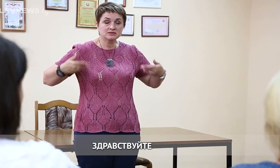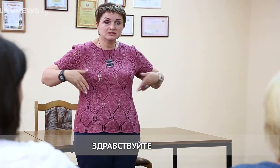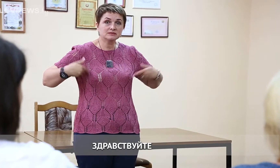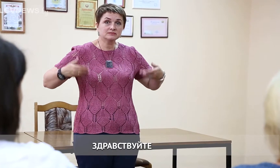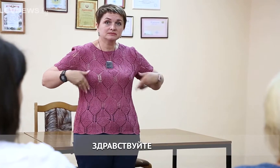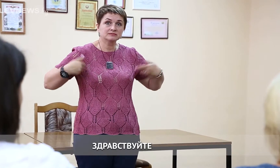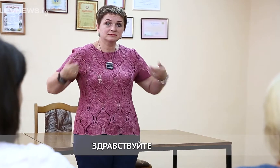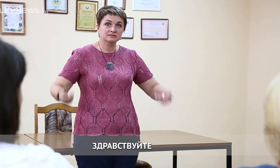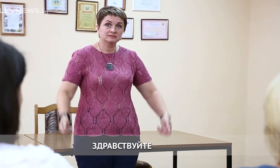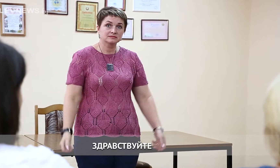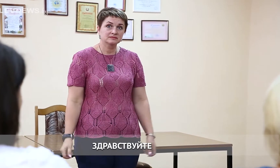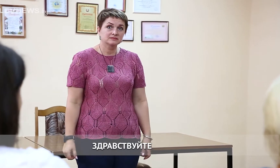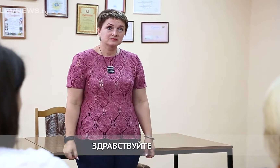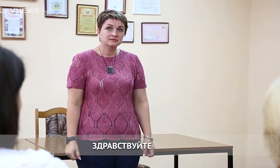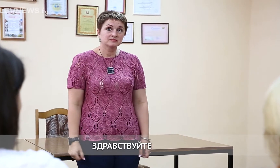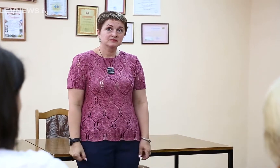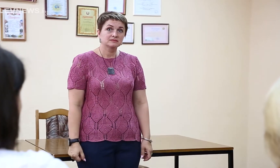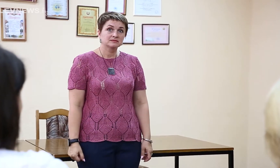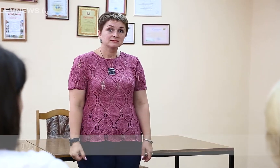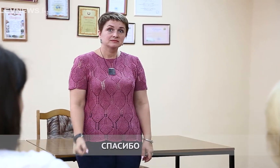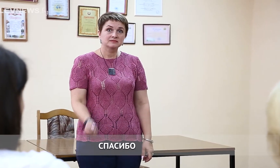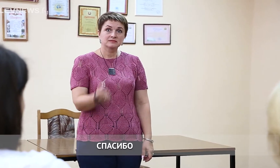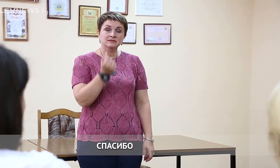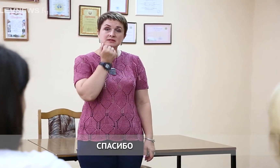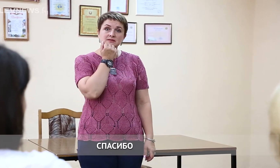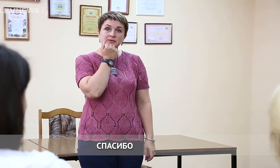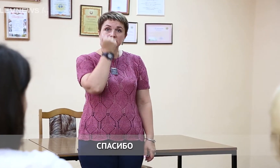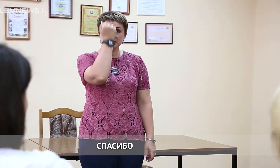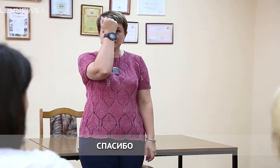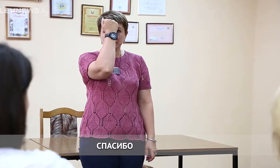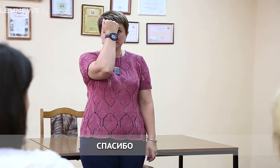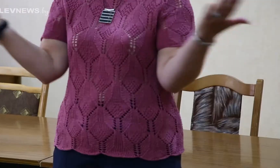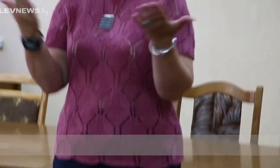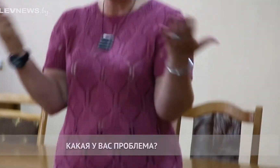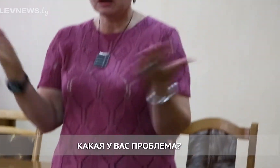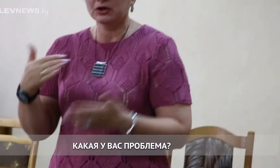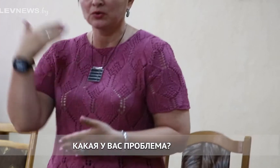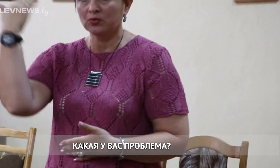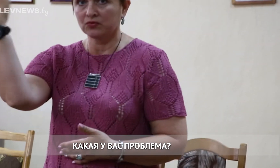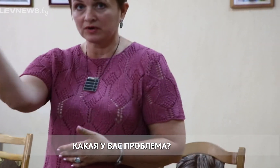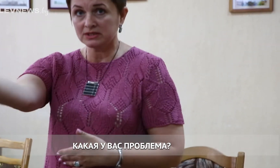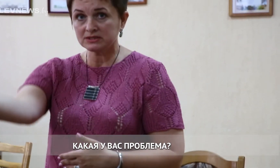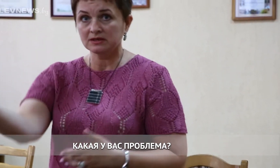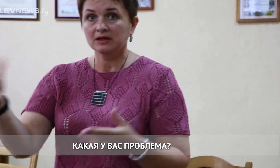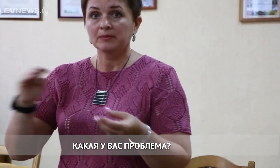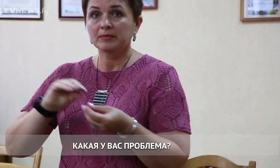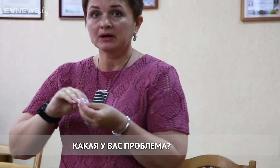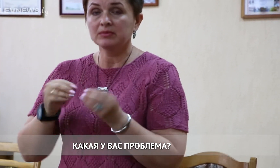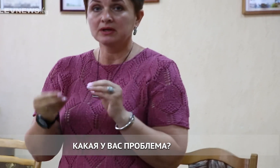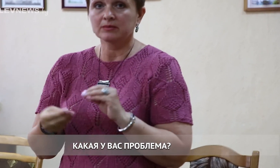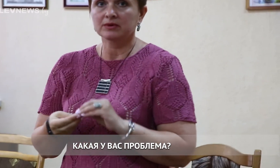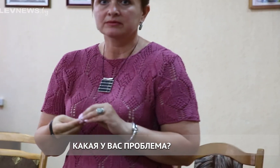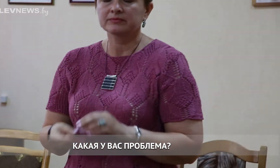Здравствуйте! Спасибо. Какая у вас проблема?